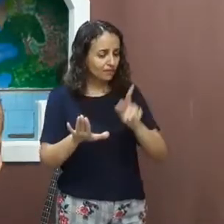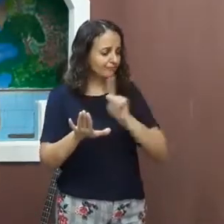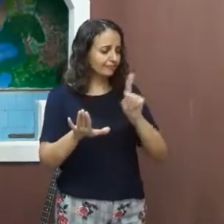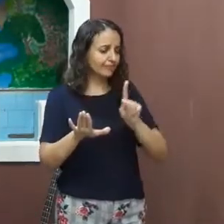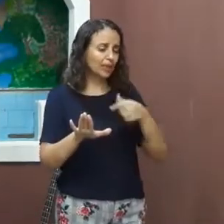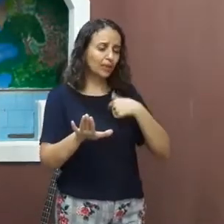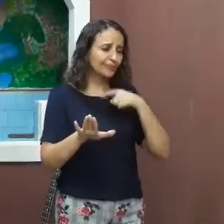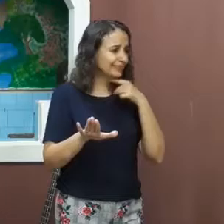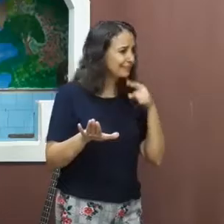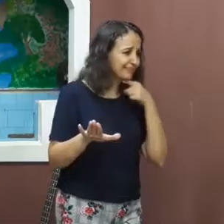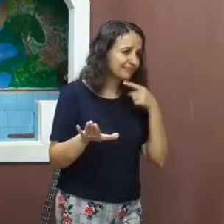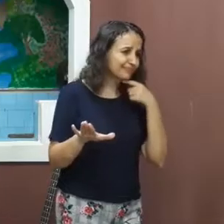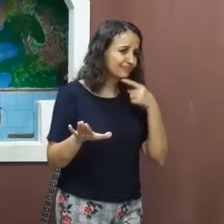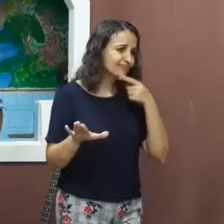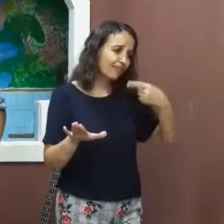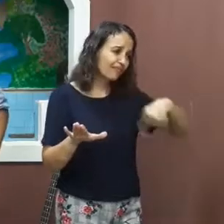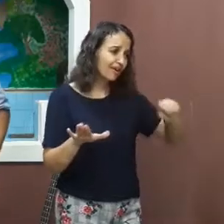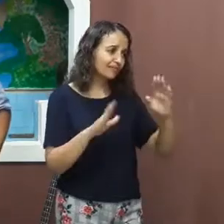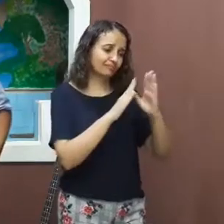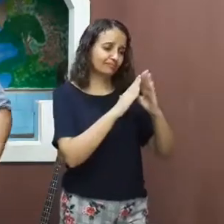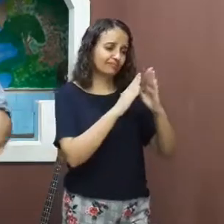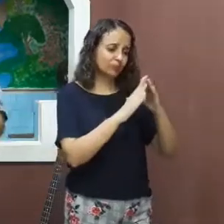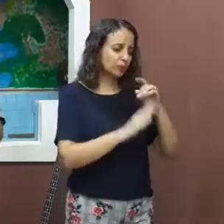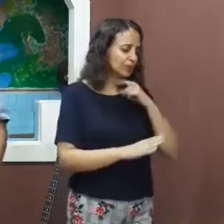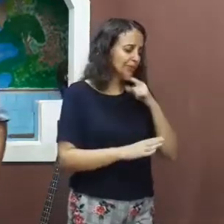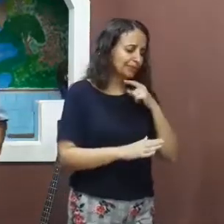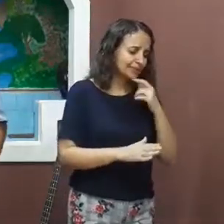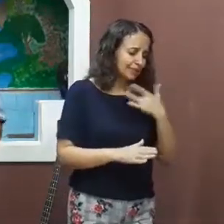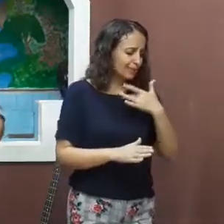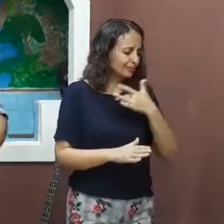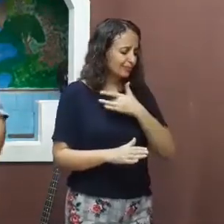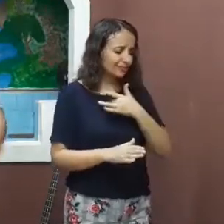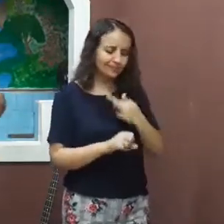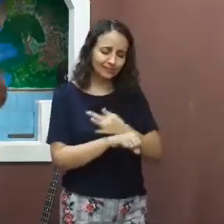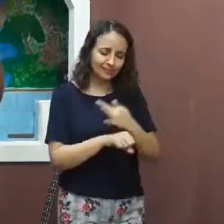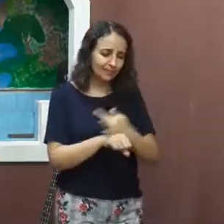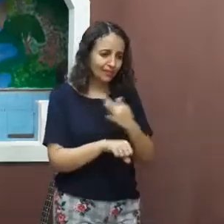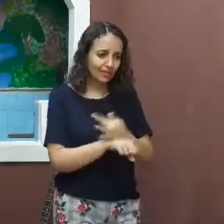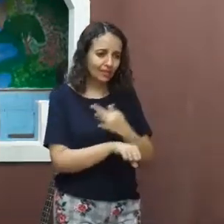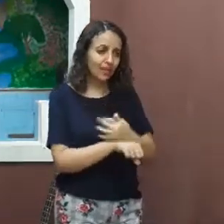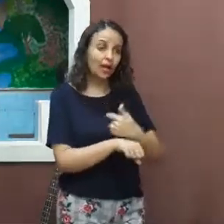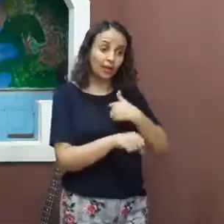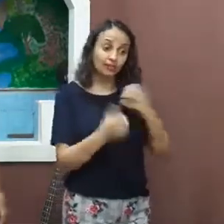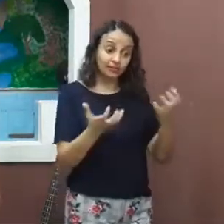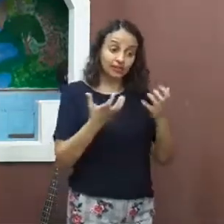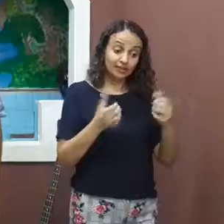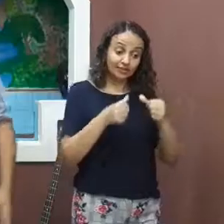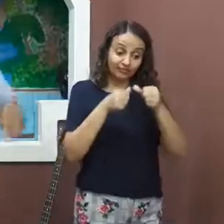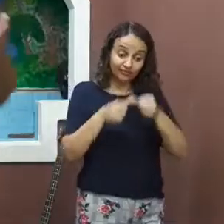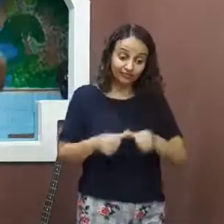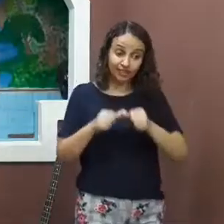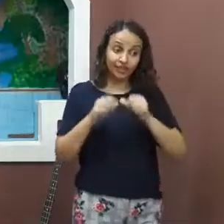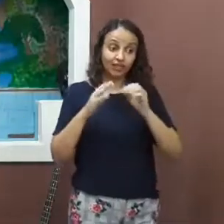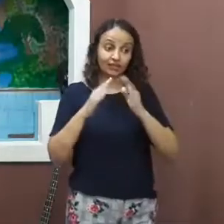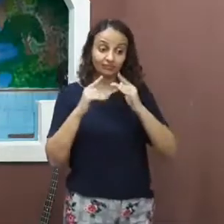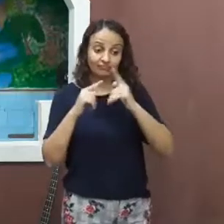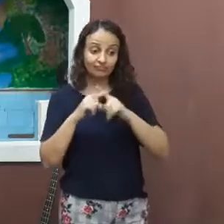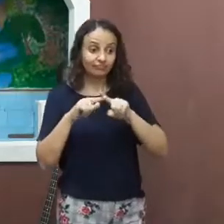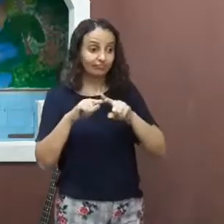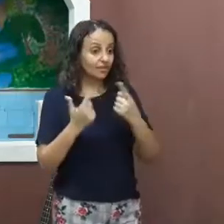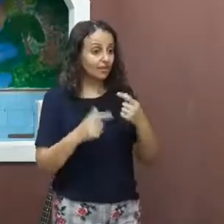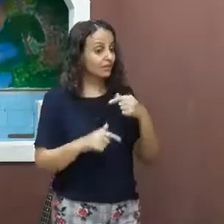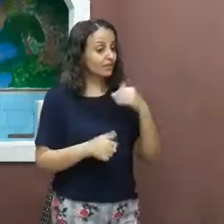não consigo, pastor. A minha saúde não dá mais. Eu gostaria muito de estar lá. Então eu digo a você: você